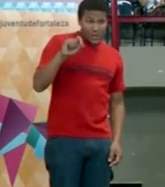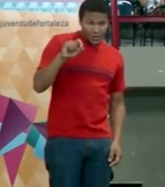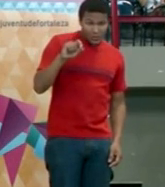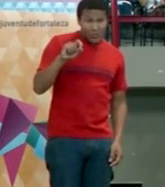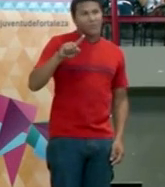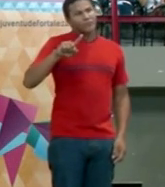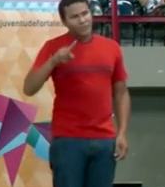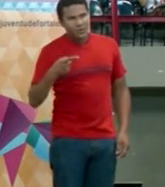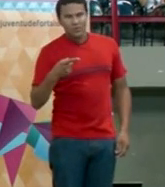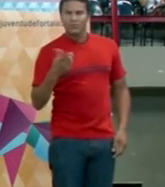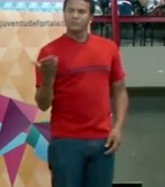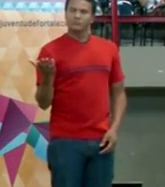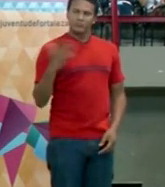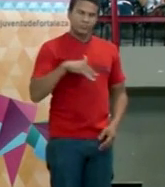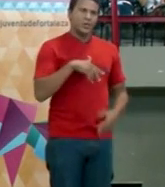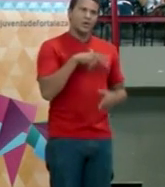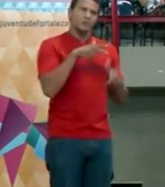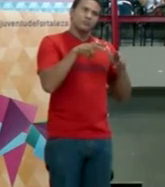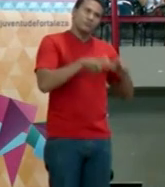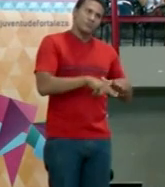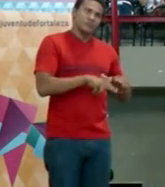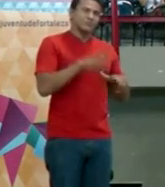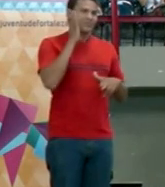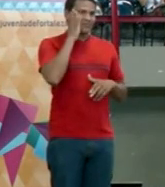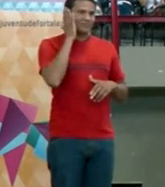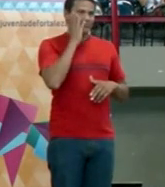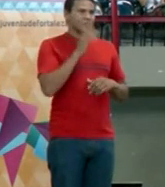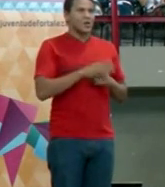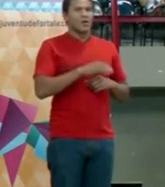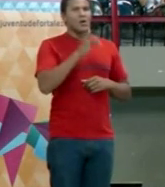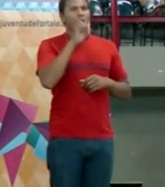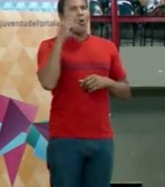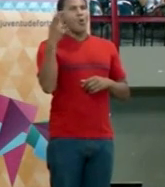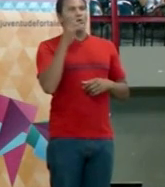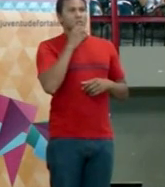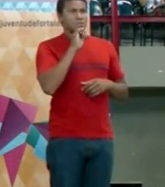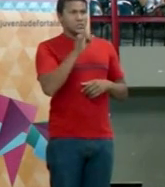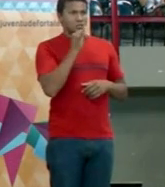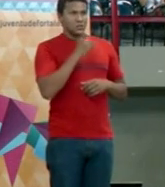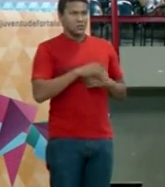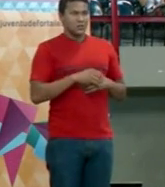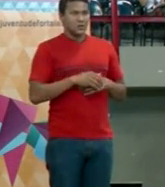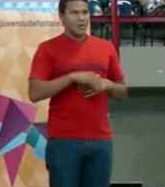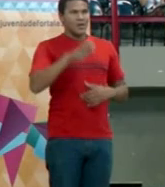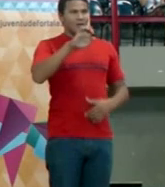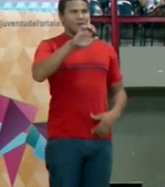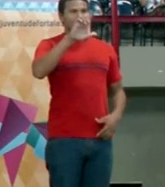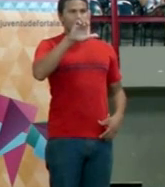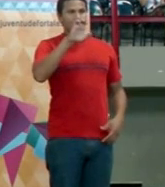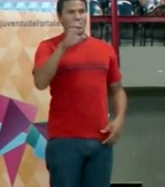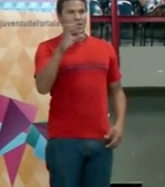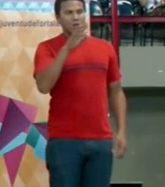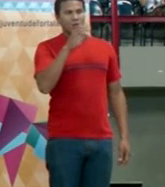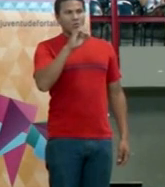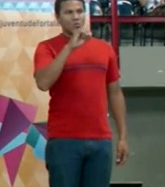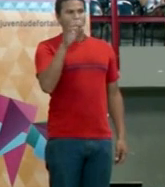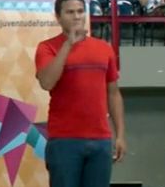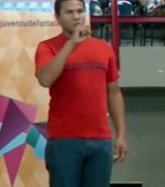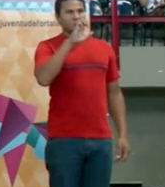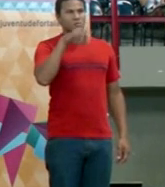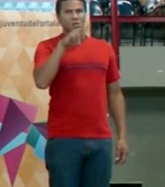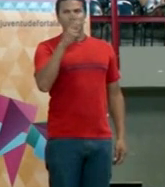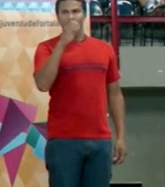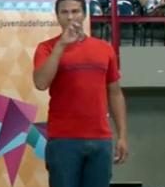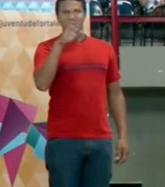cá. Se eu puser no meio, se eu dissesse, ele, o Senhor dos Anéis... Fecha a